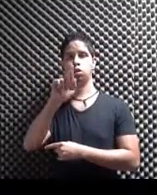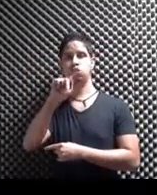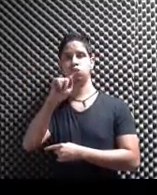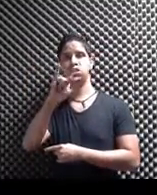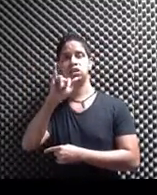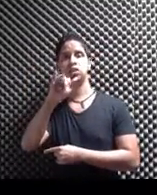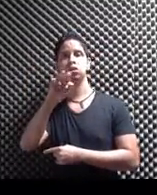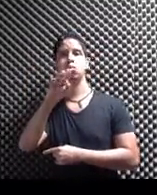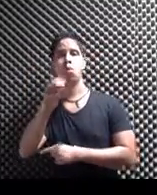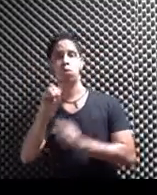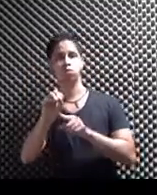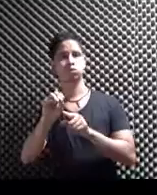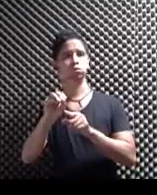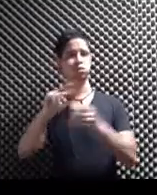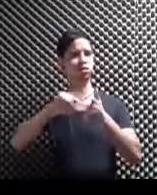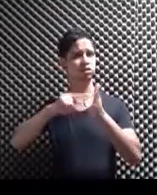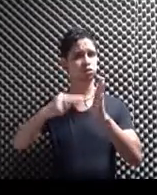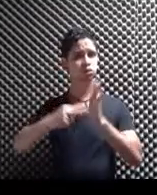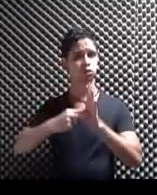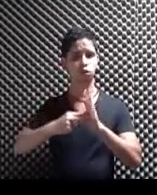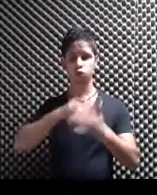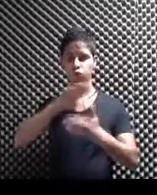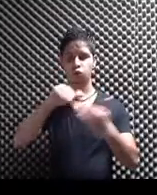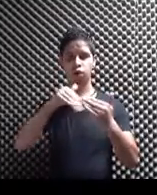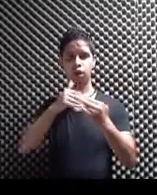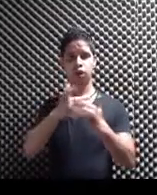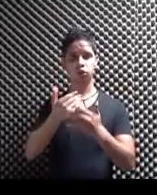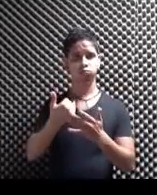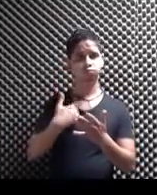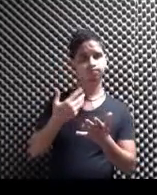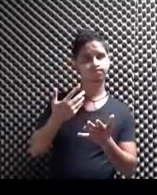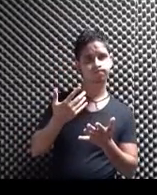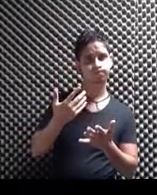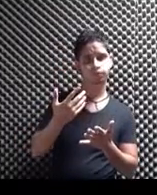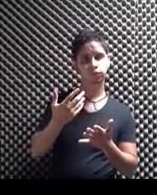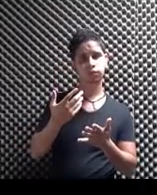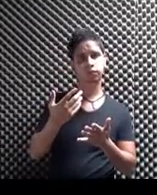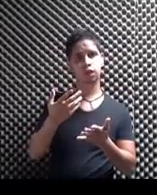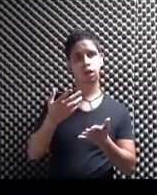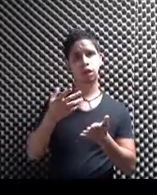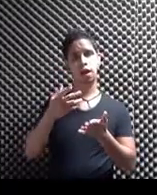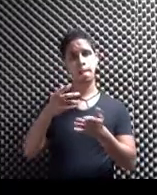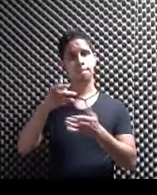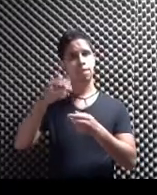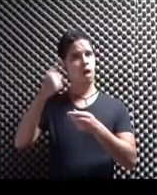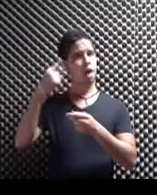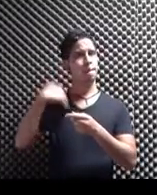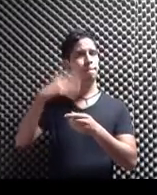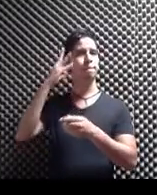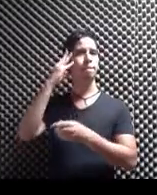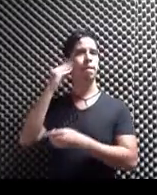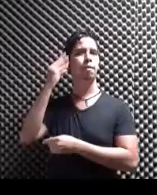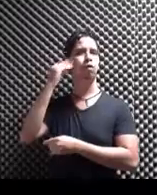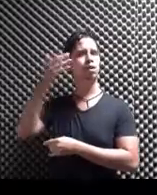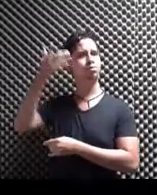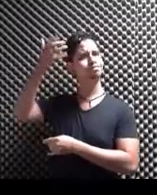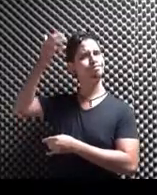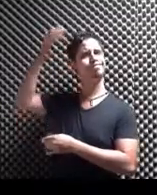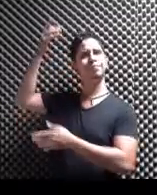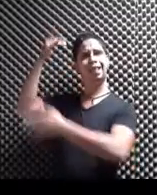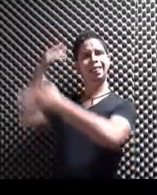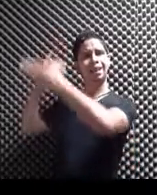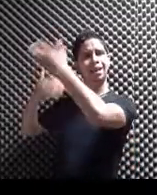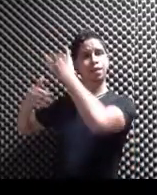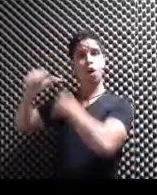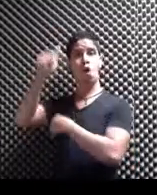de todos estos registros antiguos o registros acásicos o memorias antiguas o